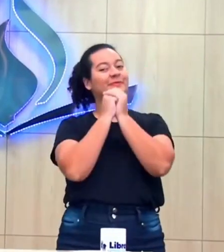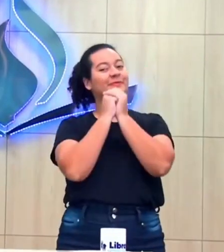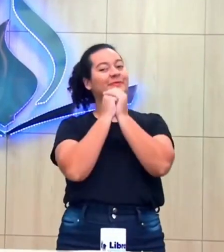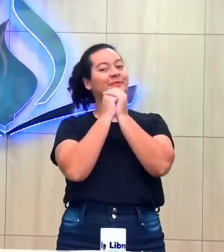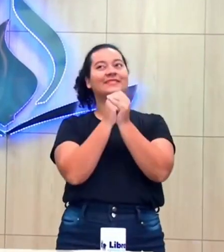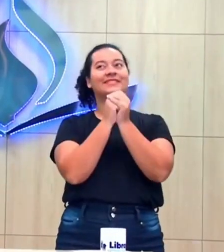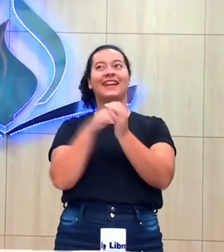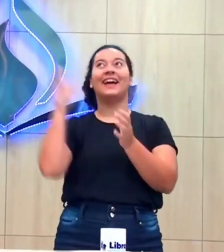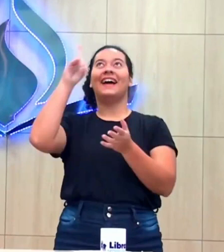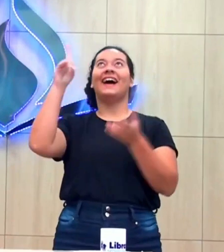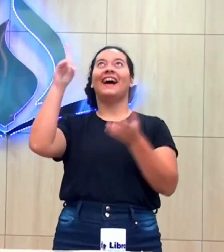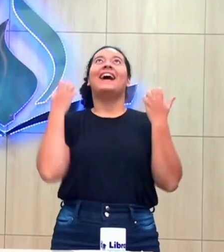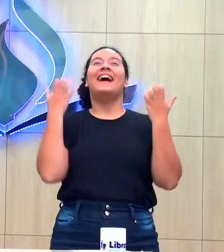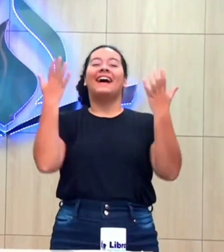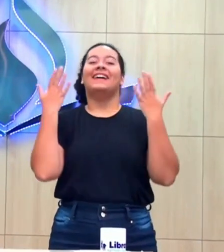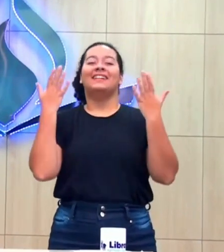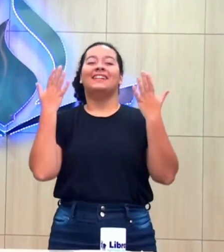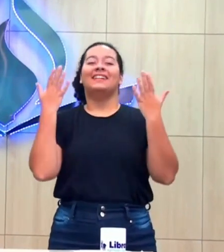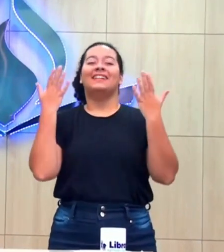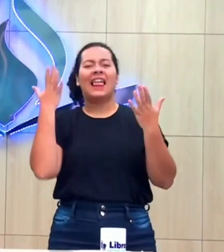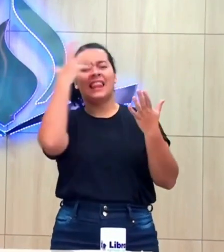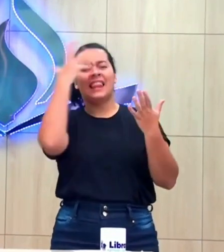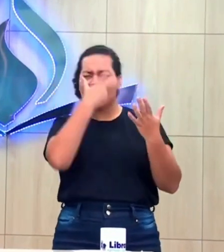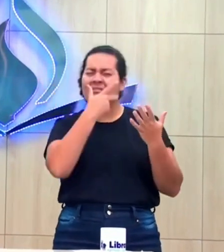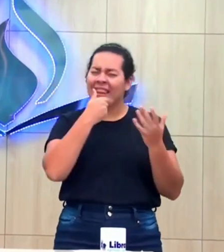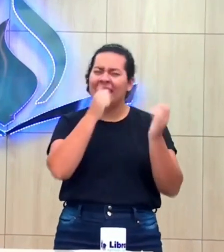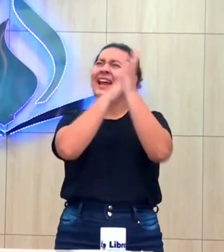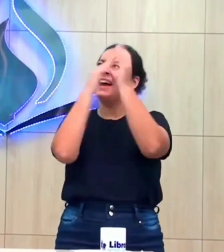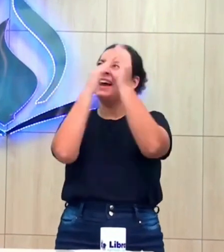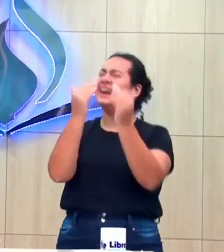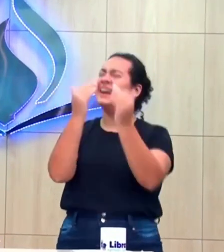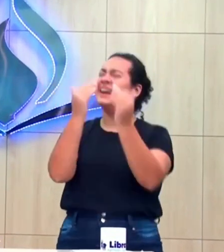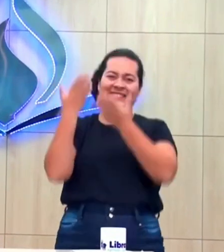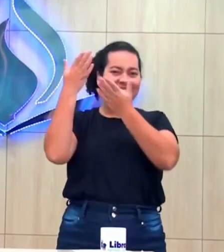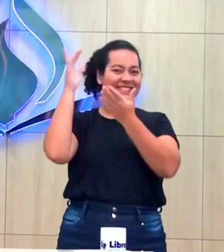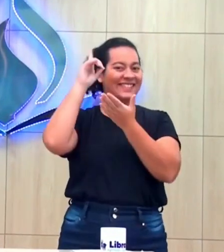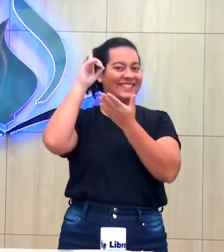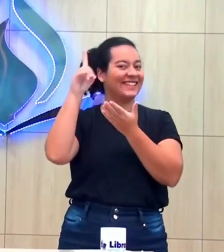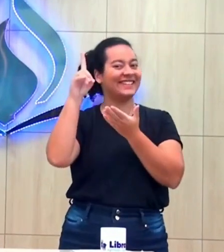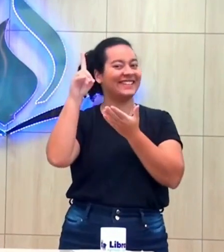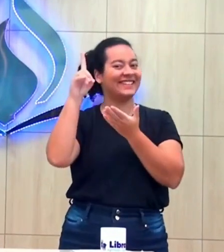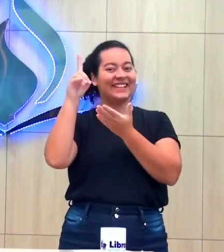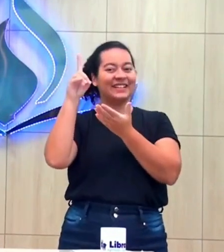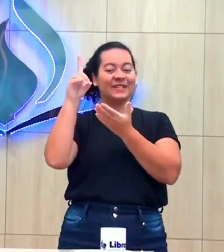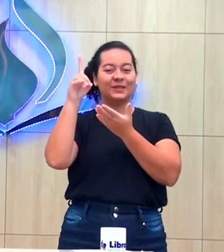graças a Deus. É lindo louvarmos ao Senhor.